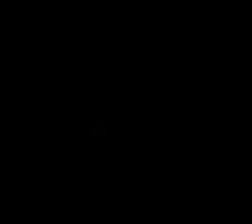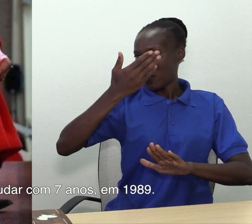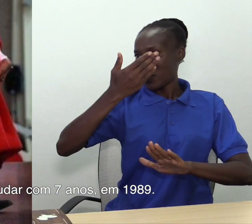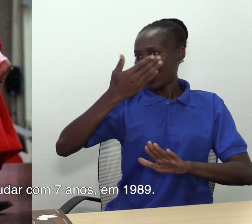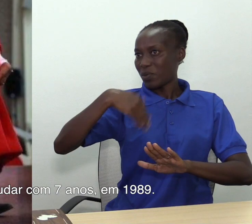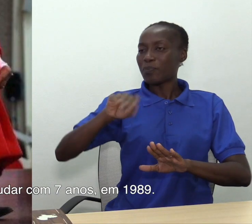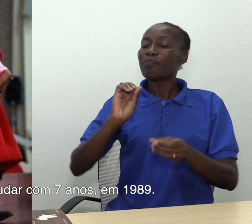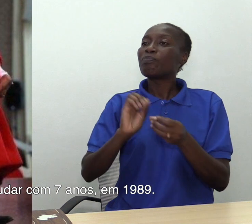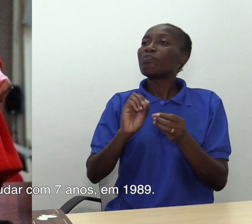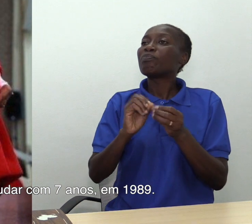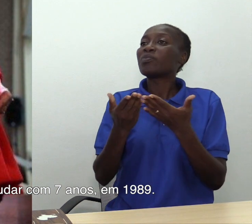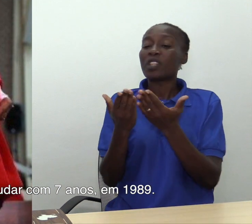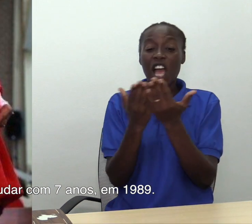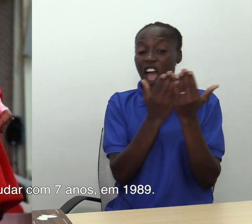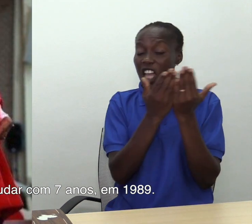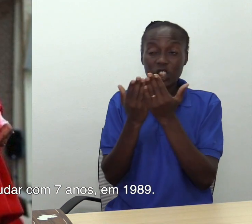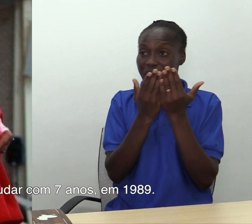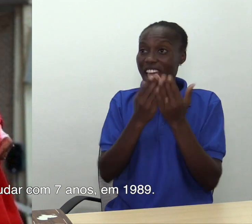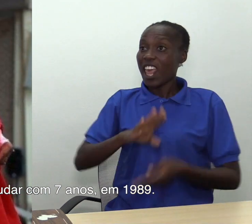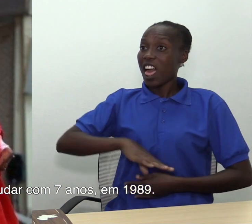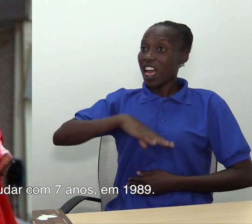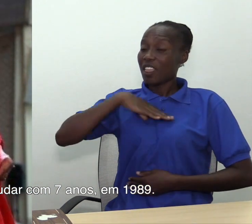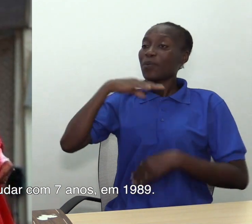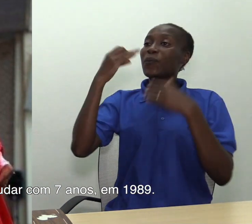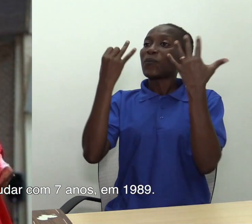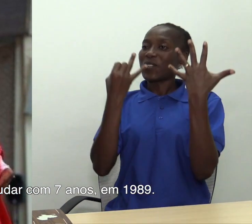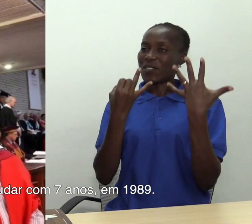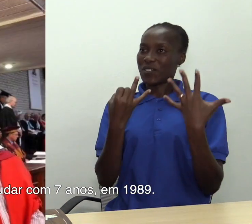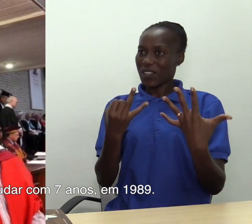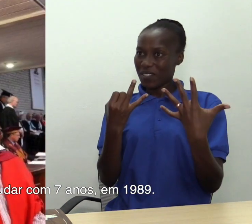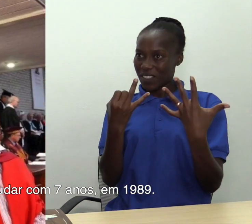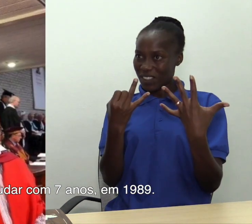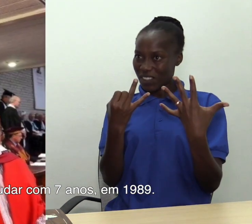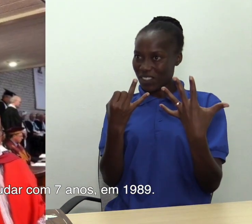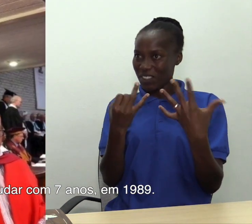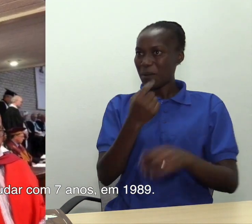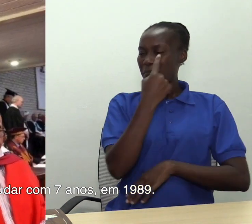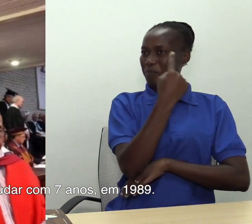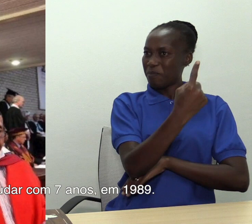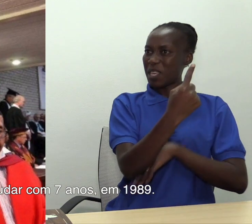Comecei a estudar com sete anos. Sete anos, em